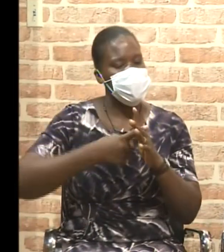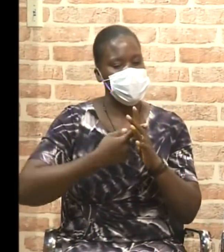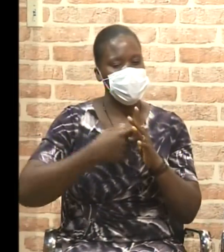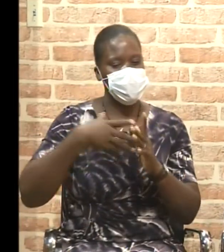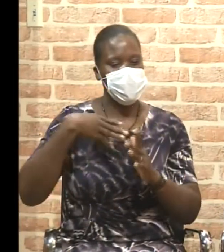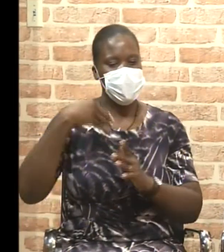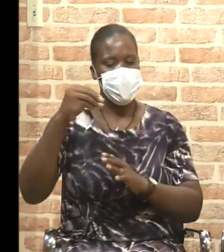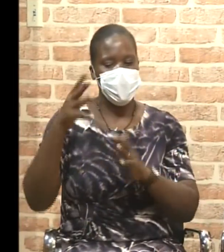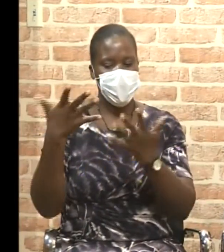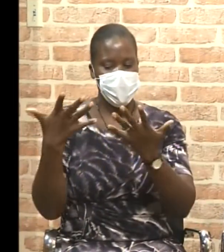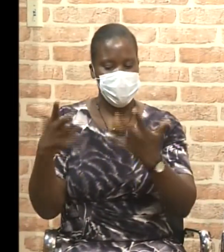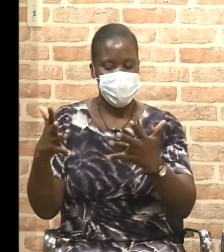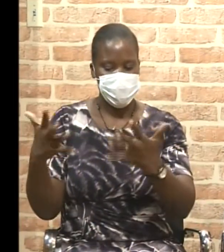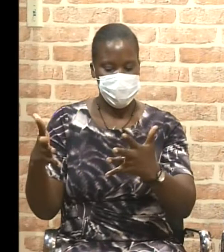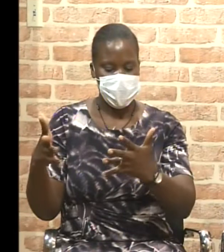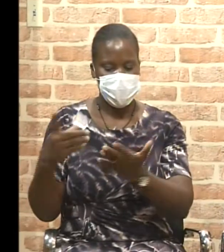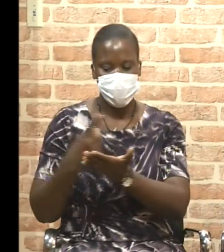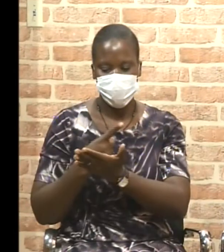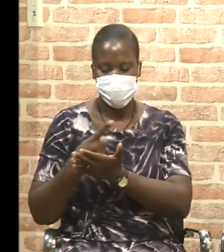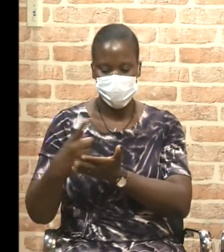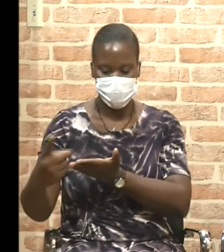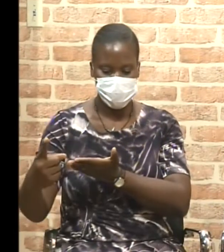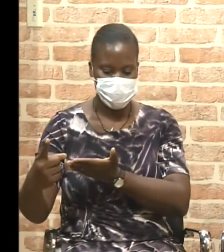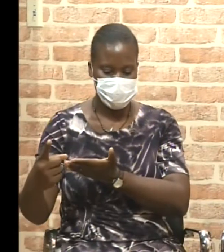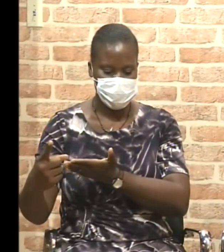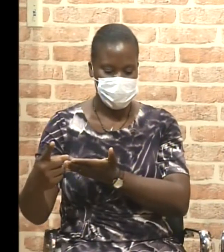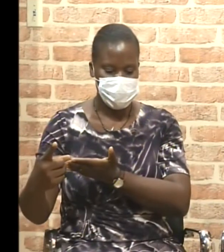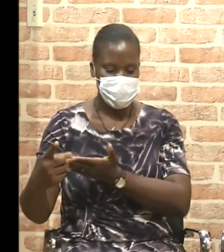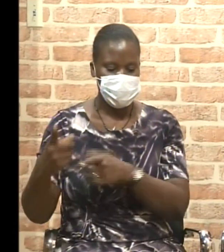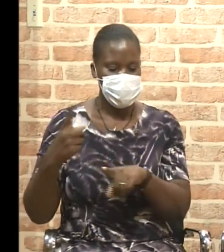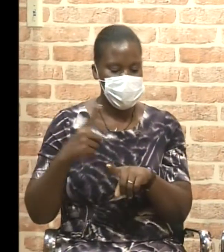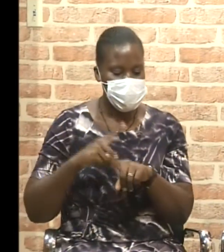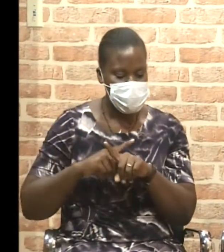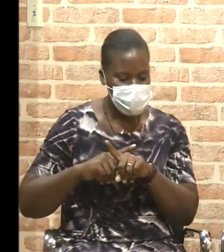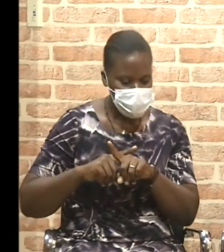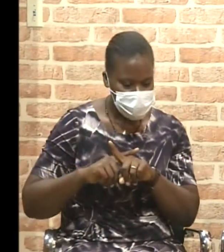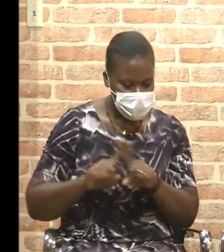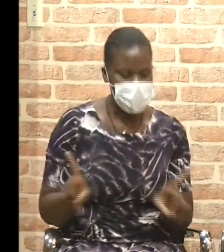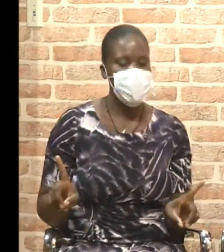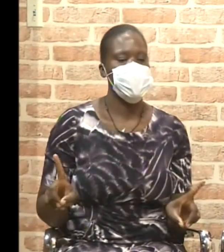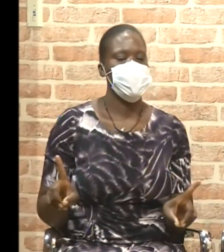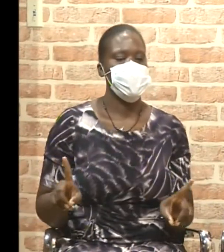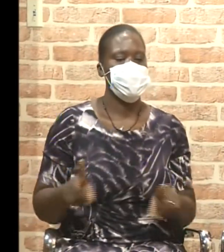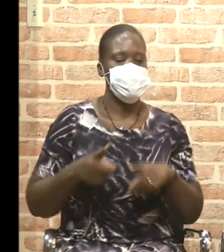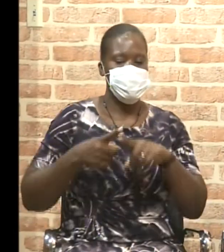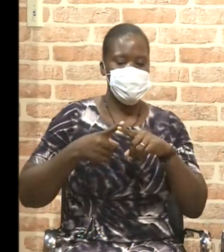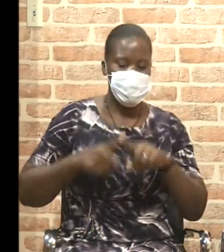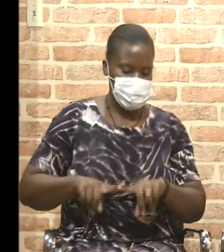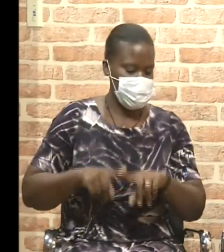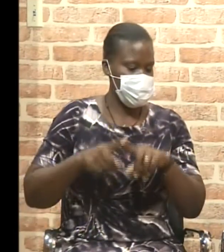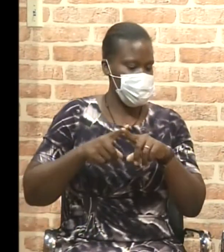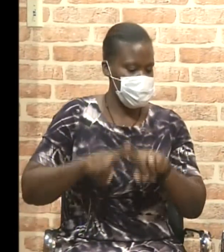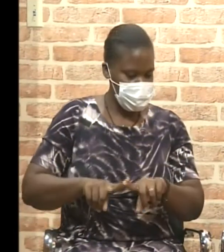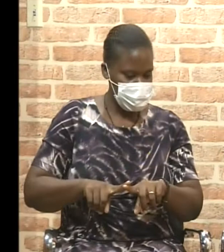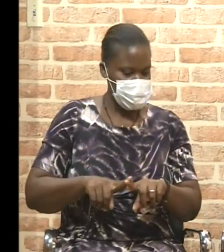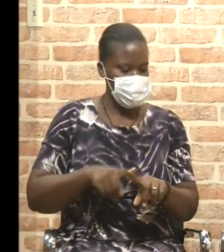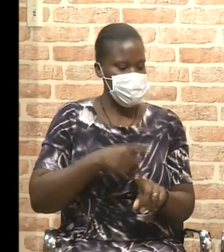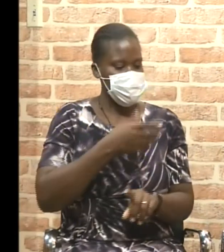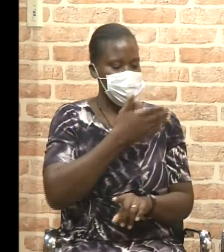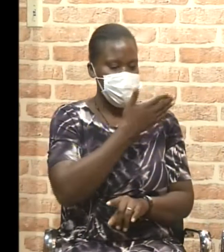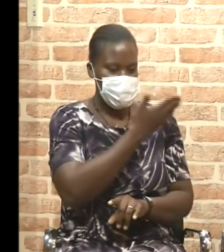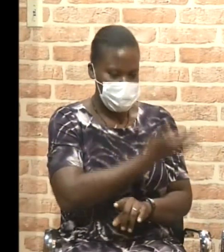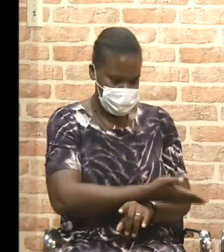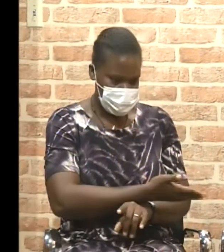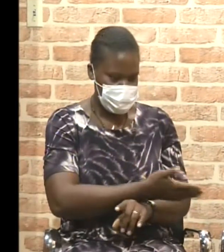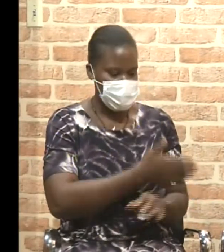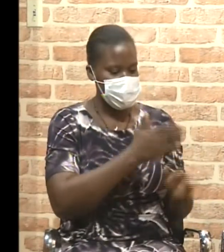de fin semaine ça. Mais maintenant, il n'est pas trop dépendre de nous parce que tant que récemment, nous t'ai déjà planifié pour